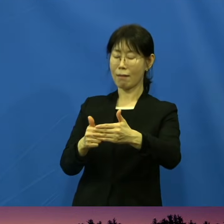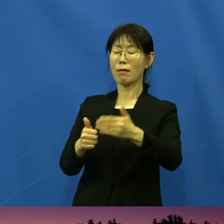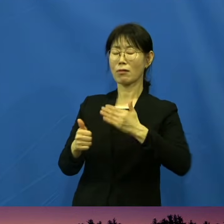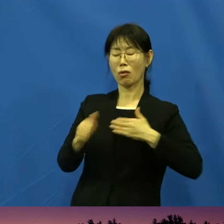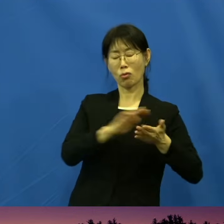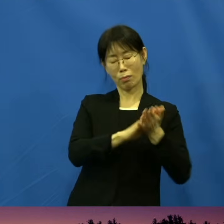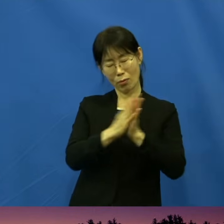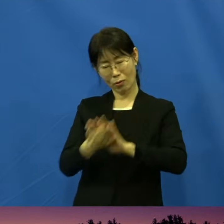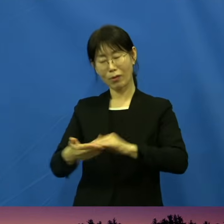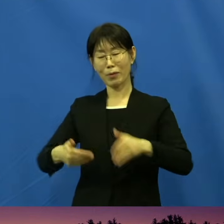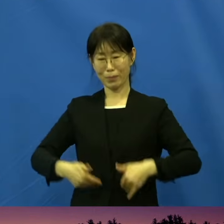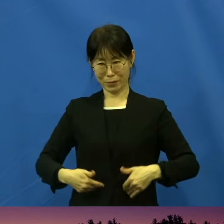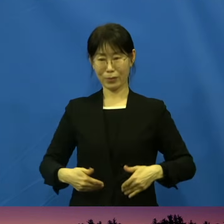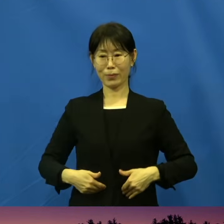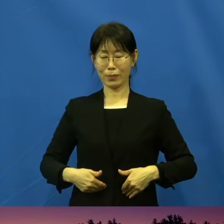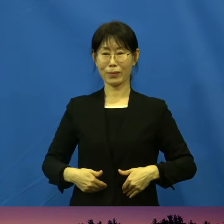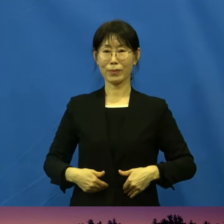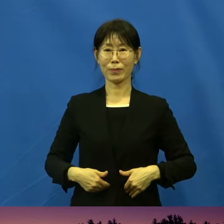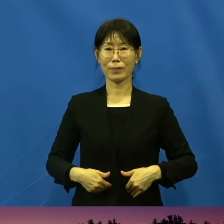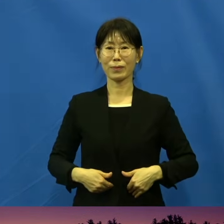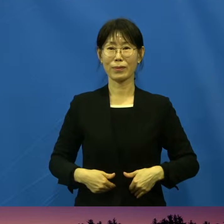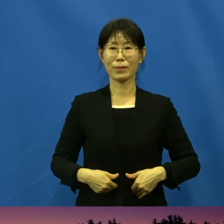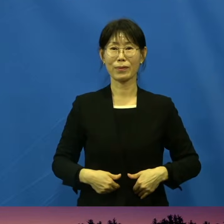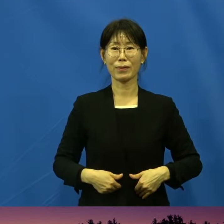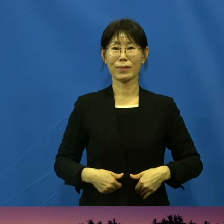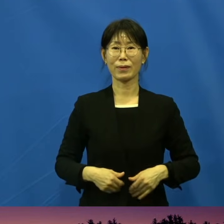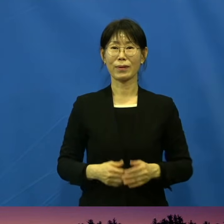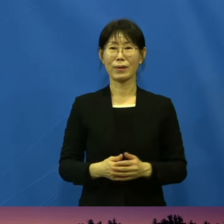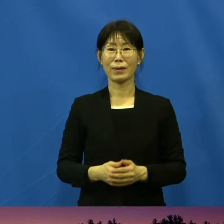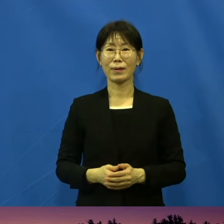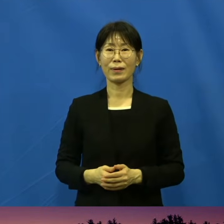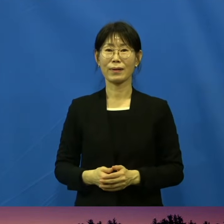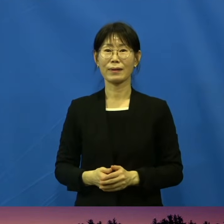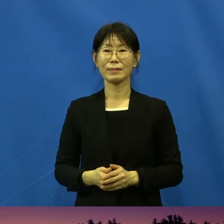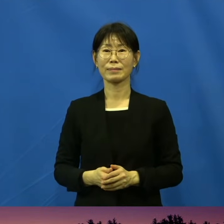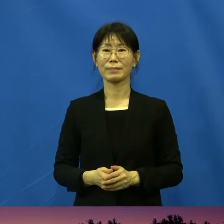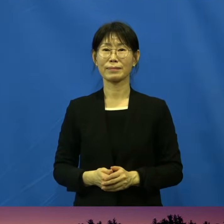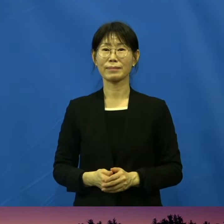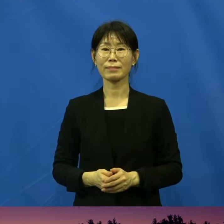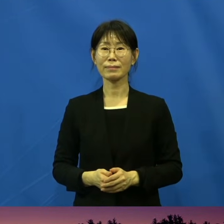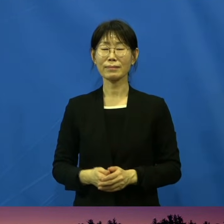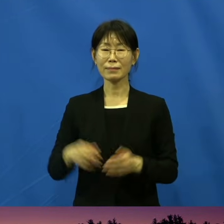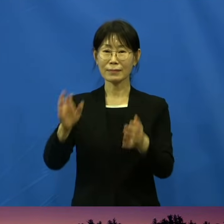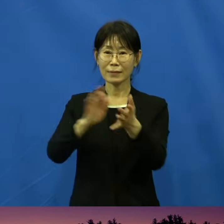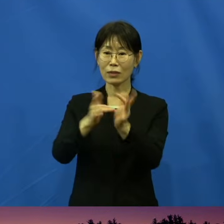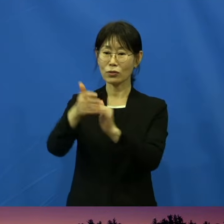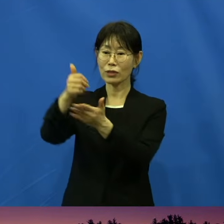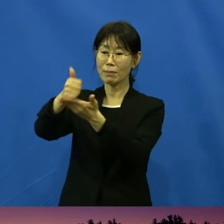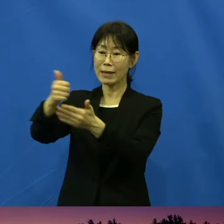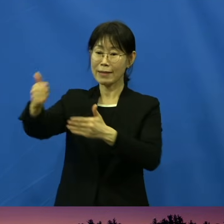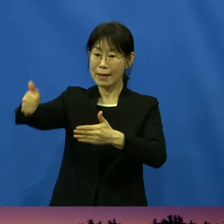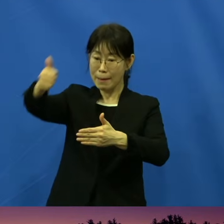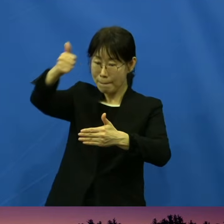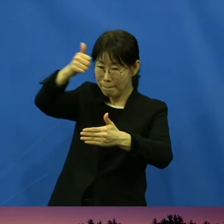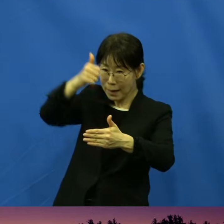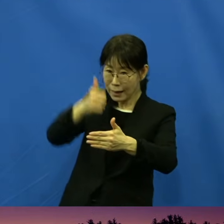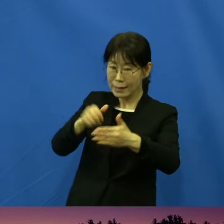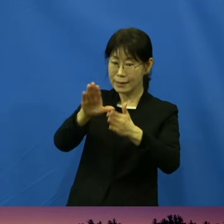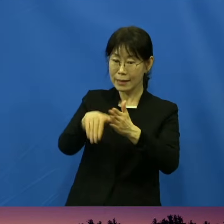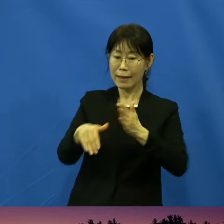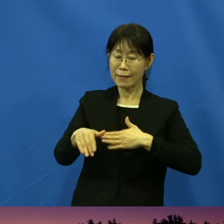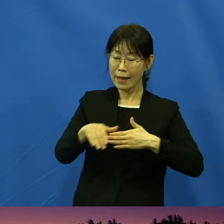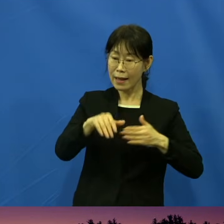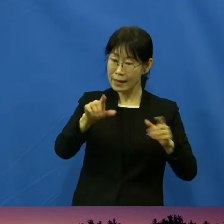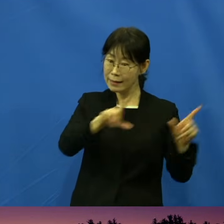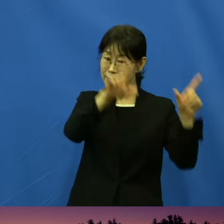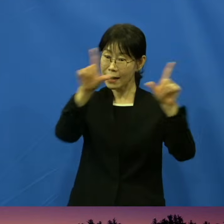그 그리스도가 내 안에 들어와 사시는 그리스도가 우리의 삶을 어떻게 살아가기를 원하시고 어떻게 우리의 삶이 성화되기를 원하실까요?